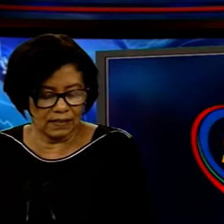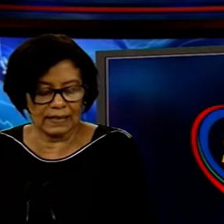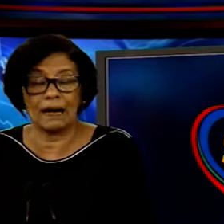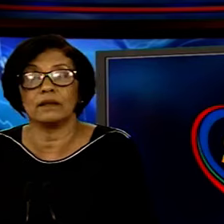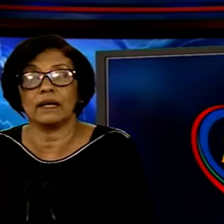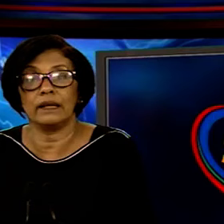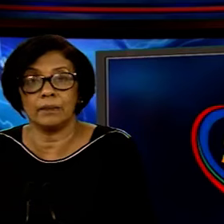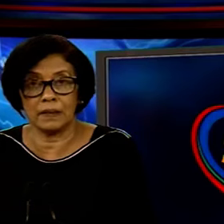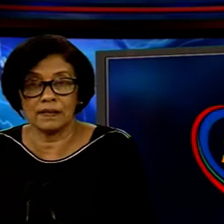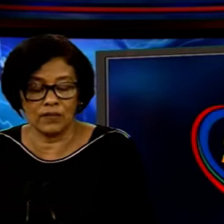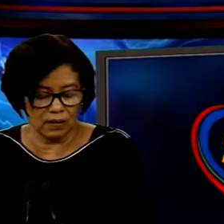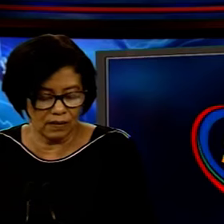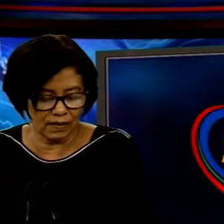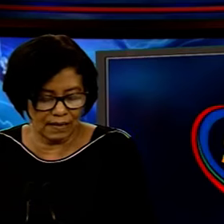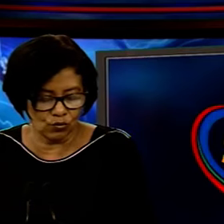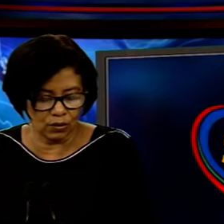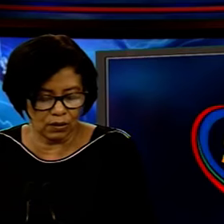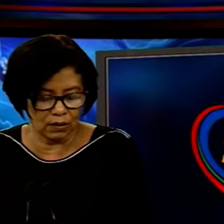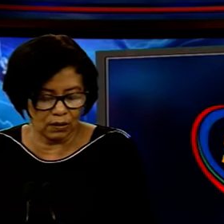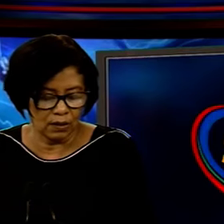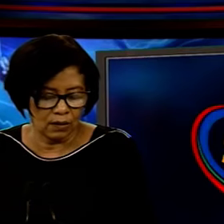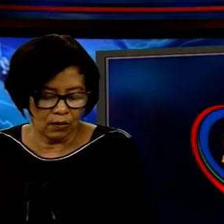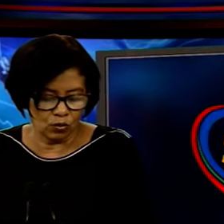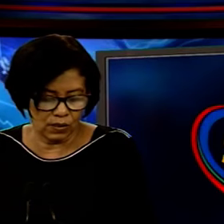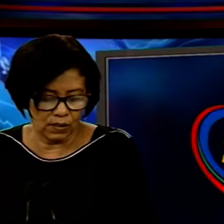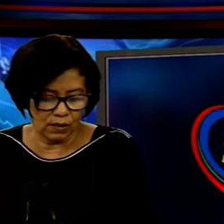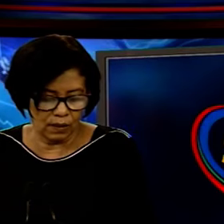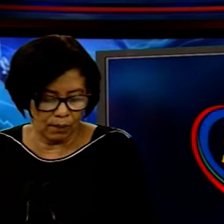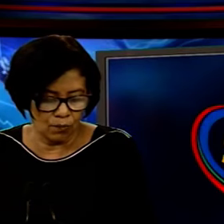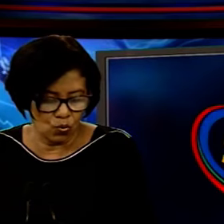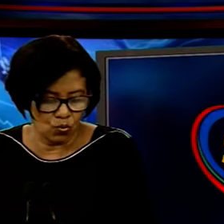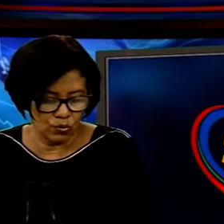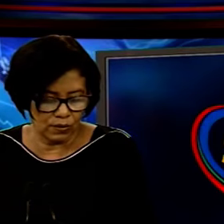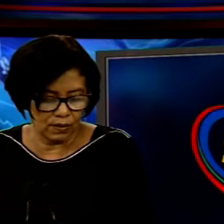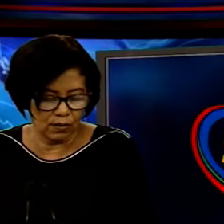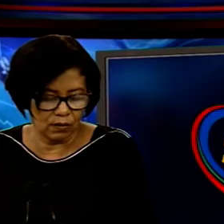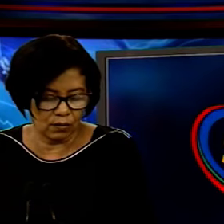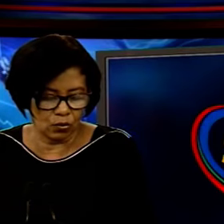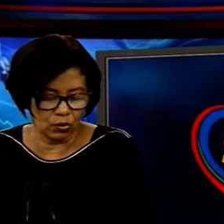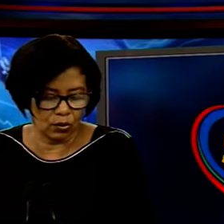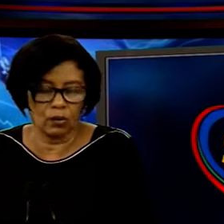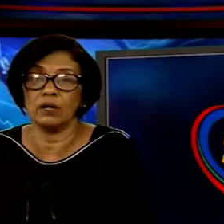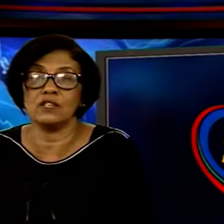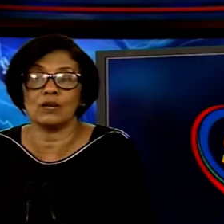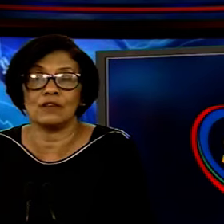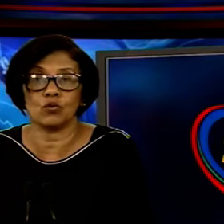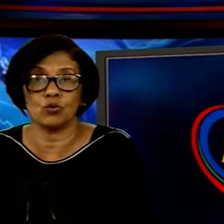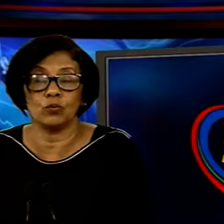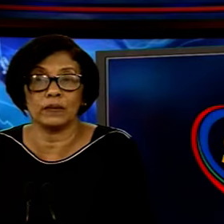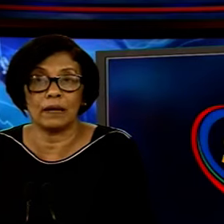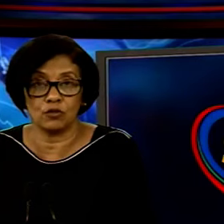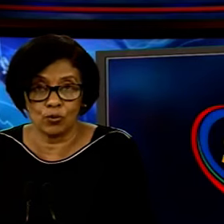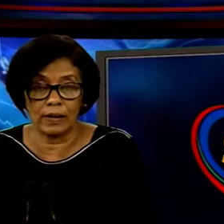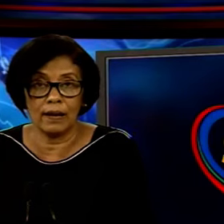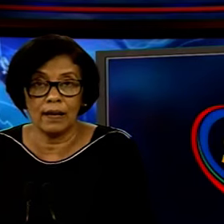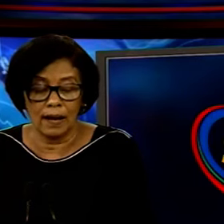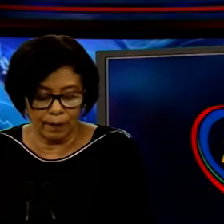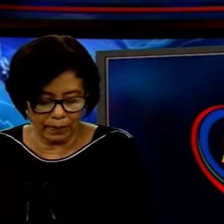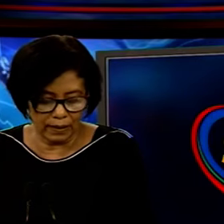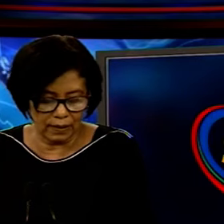facilité quarantaine persévérance et la zotine aussi bouse côte en isolation côte l'hôpital en